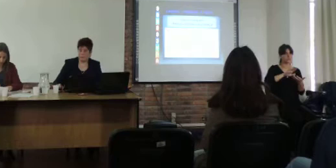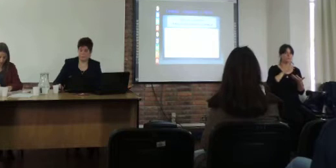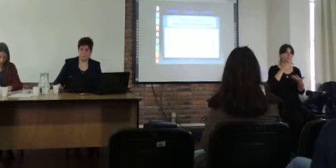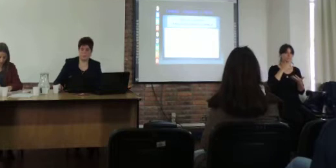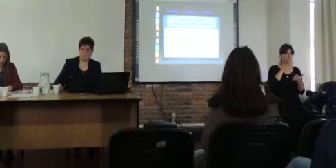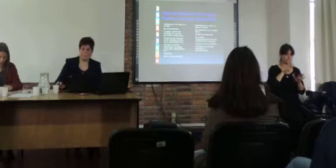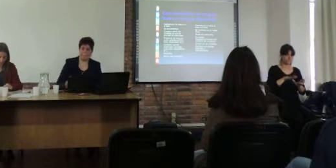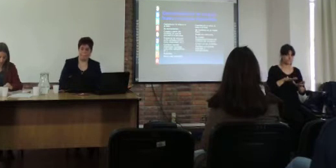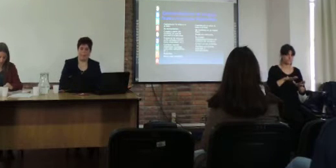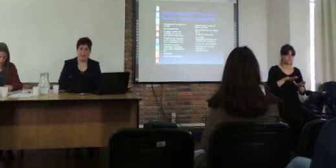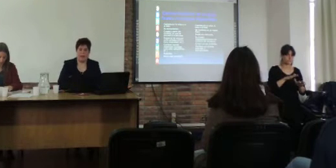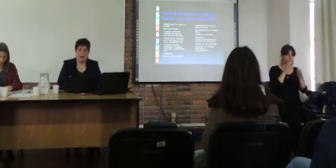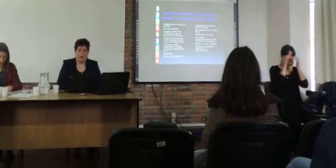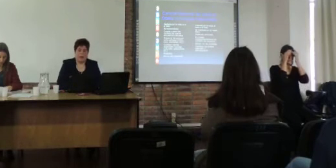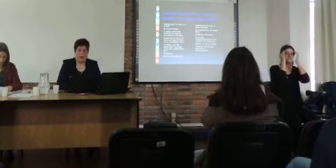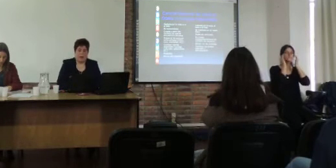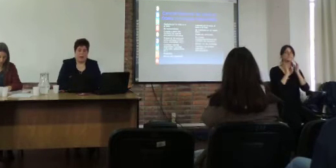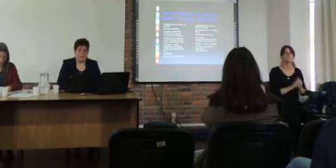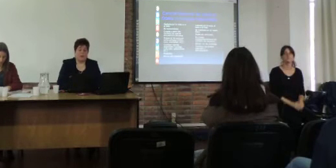¿sí?